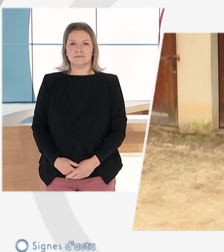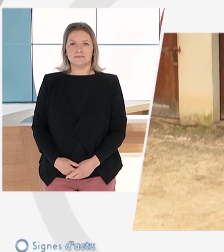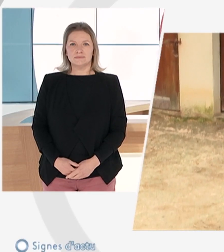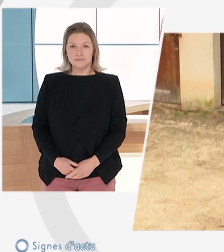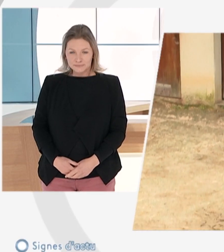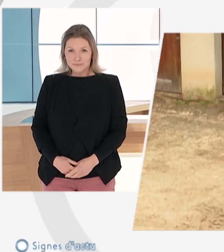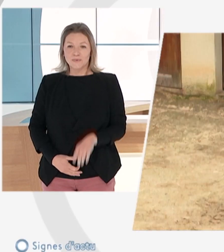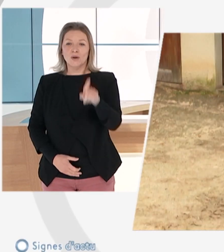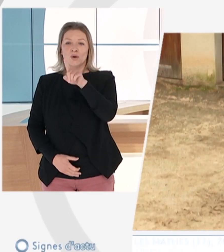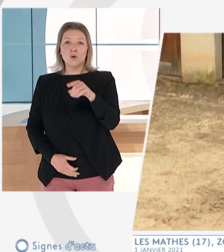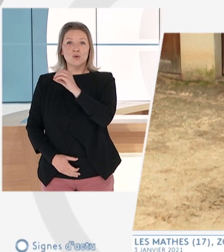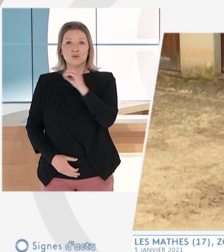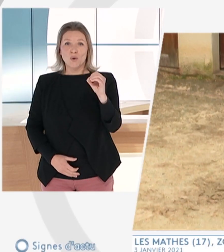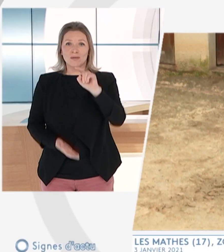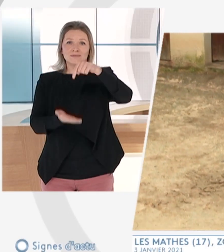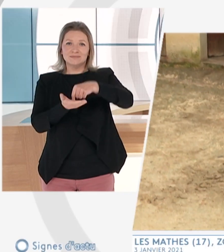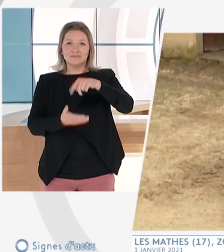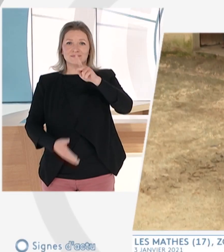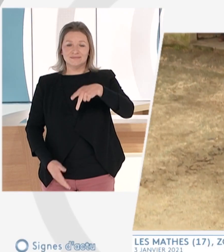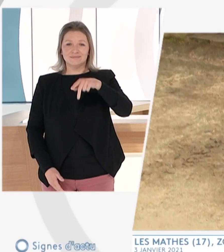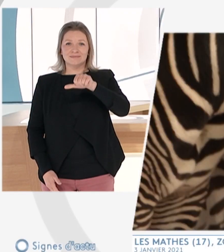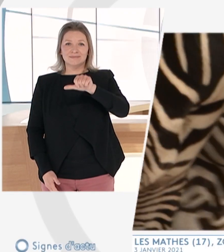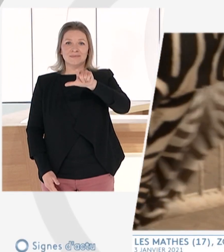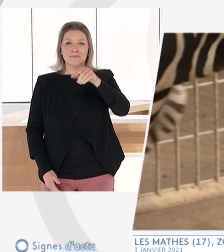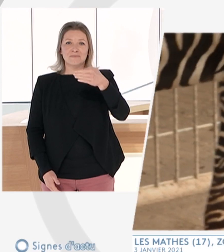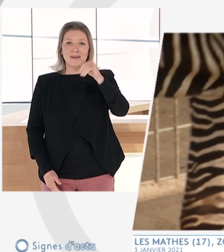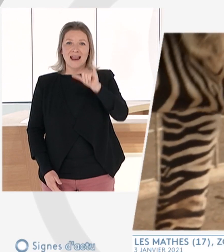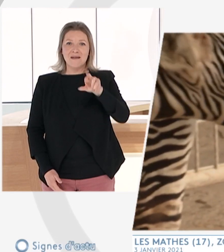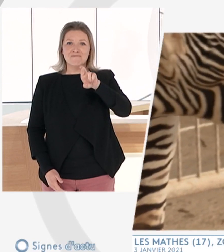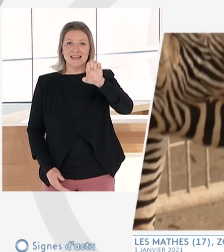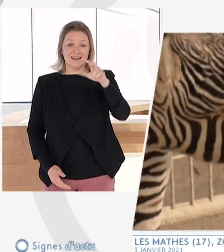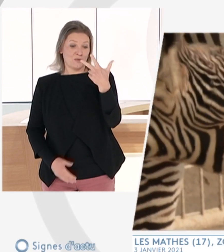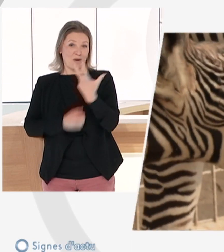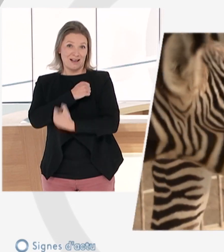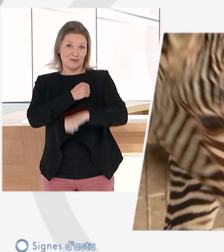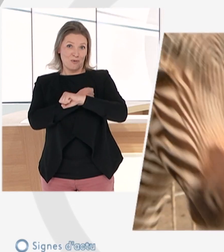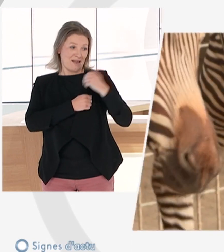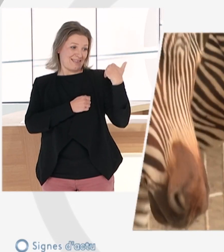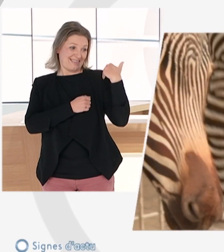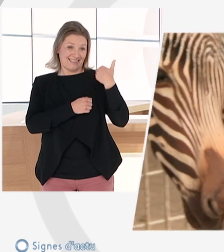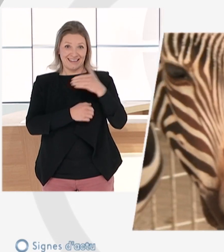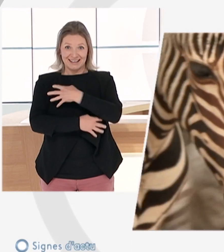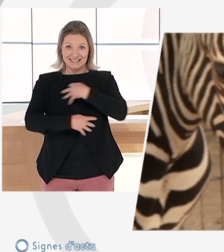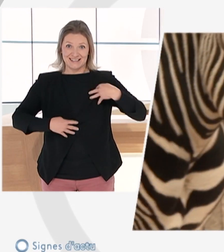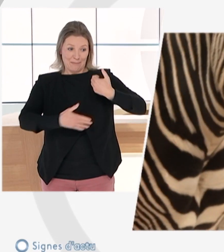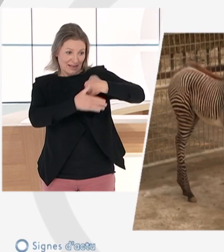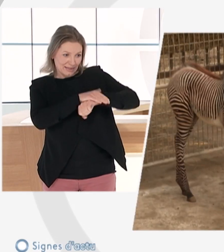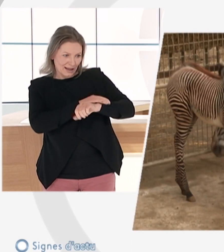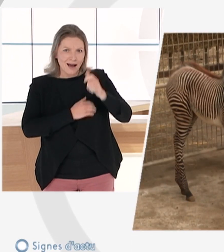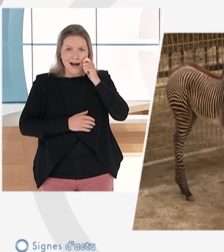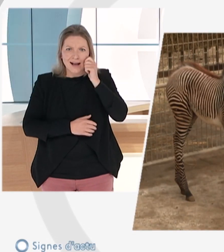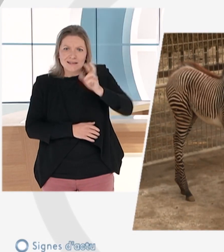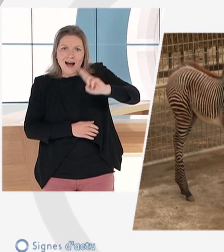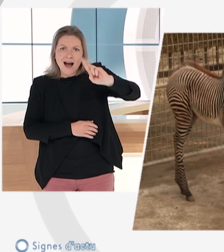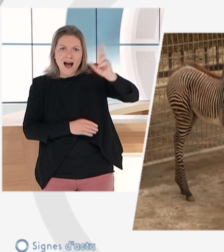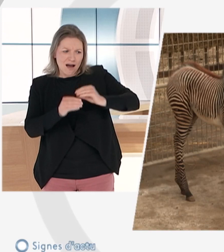Un beau zébro en pleine santé. Ce bébé est né au zoo de la Palmyre il y a un peu plus de 3 semaines. Un zèbre de Grévy,